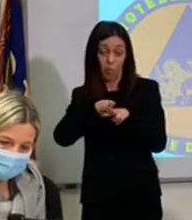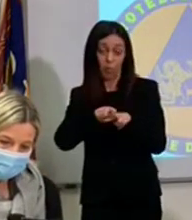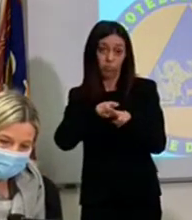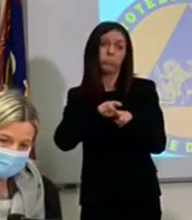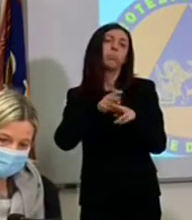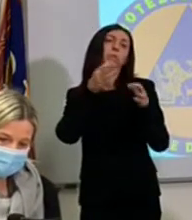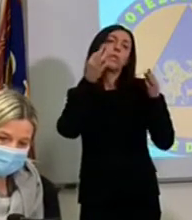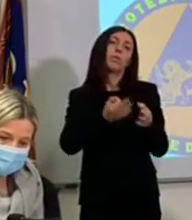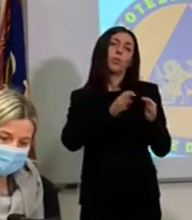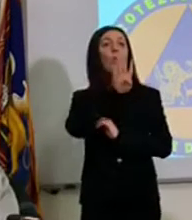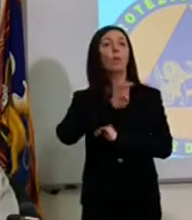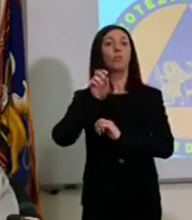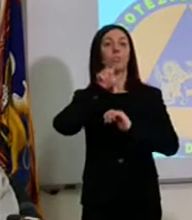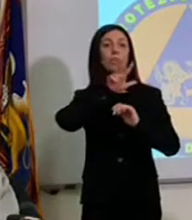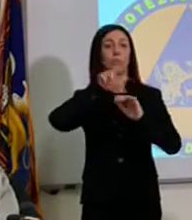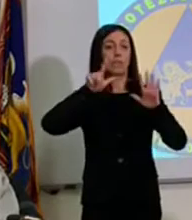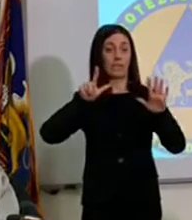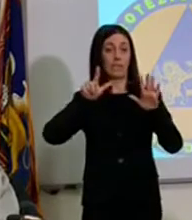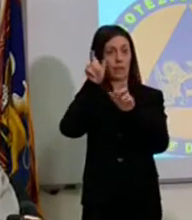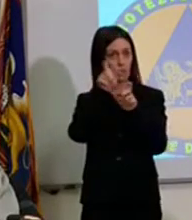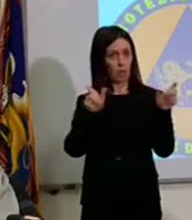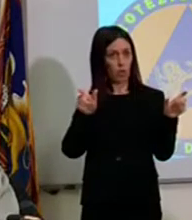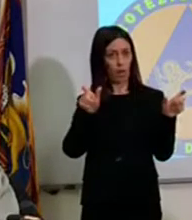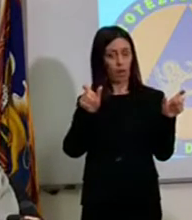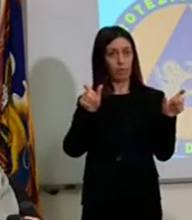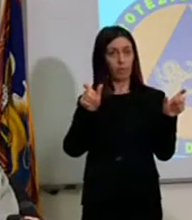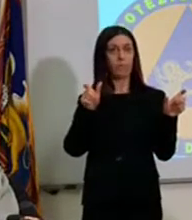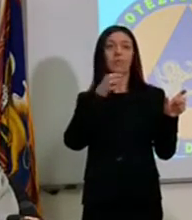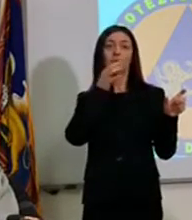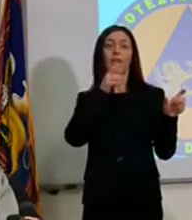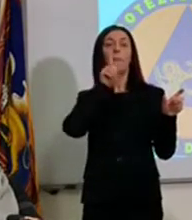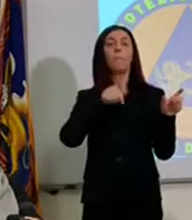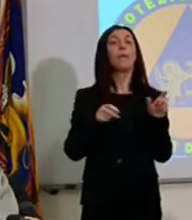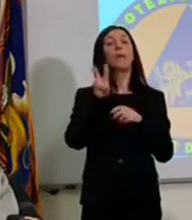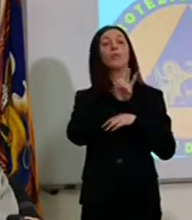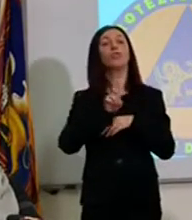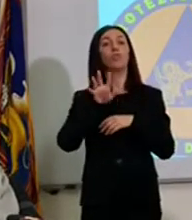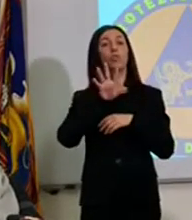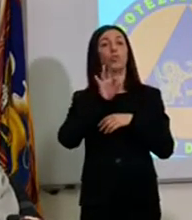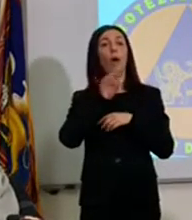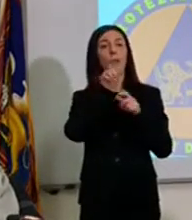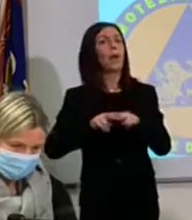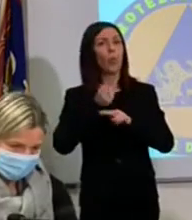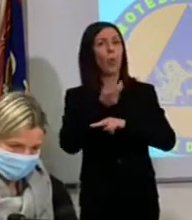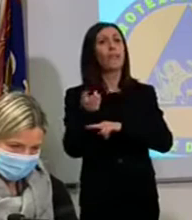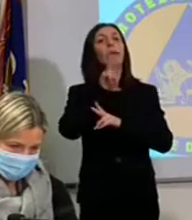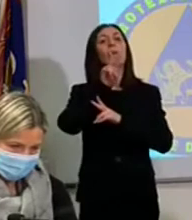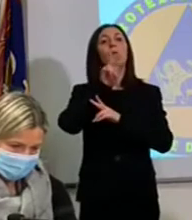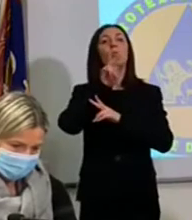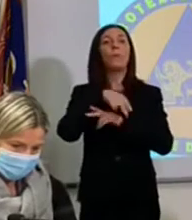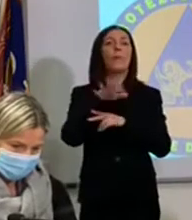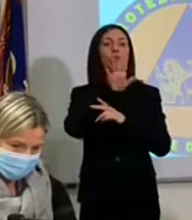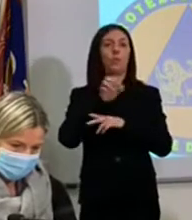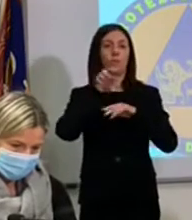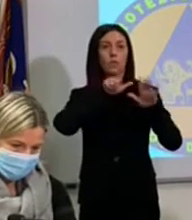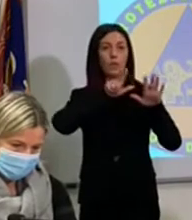3.980 in più in isolamento si trovano 44.400 37 persone i ricoverati sono